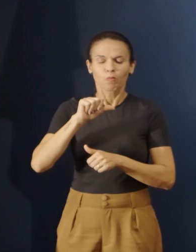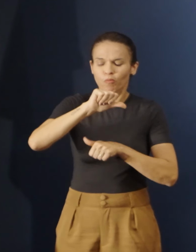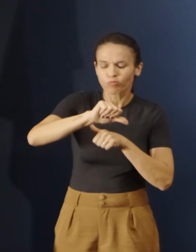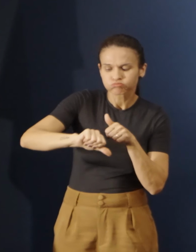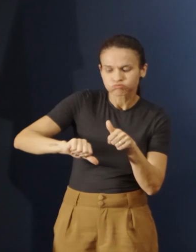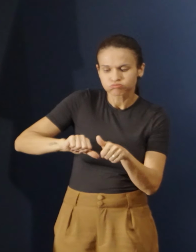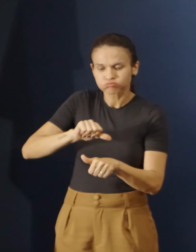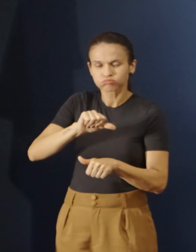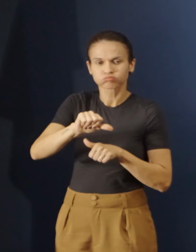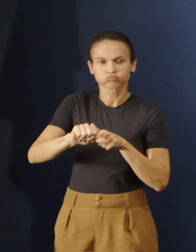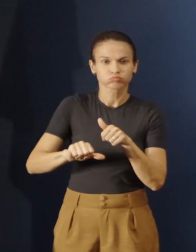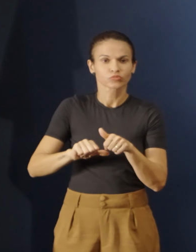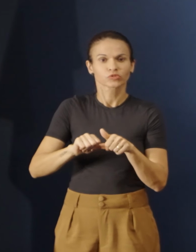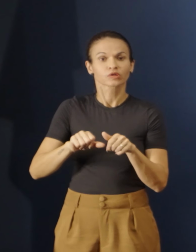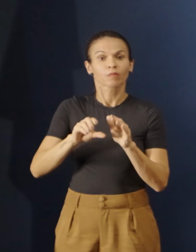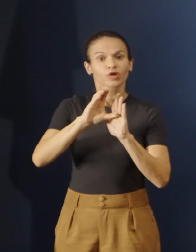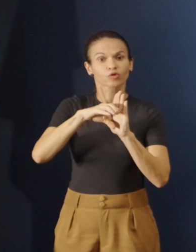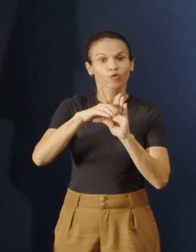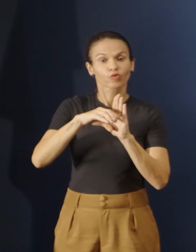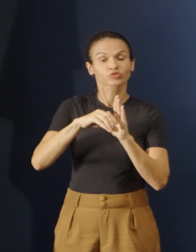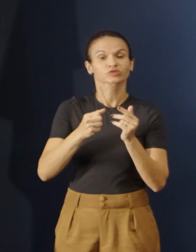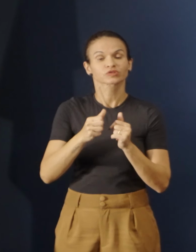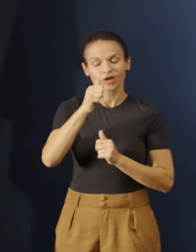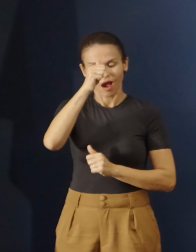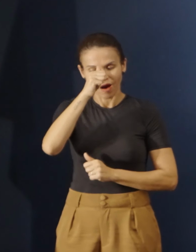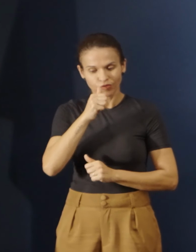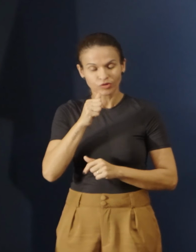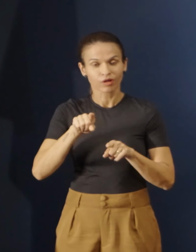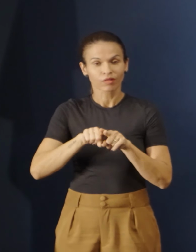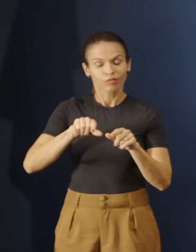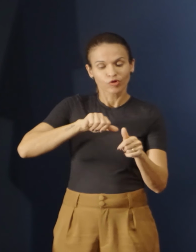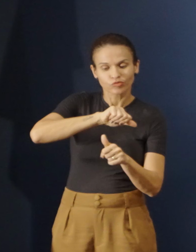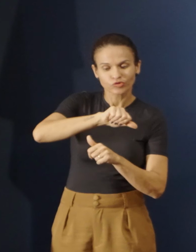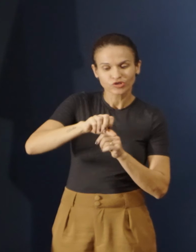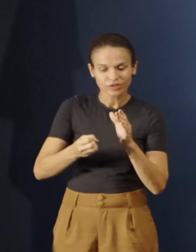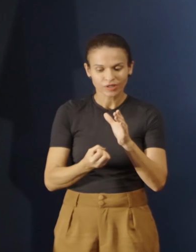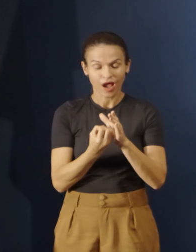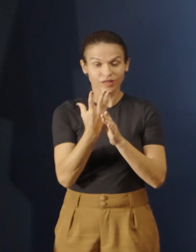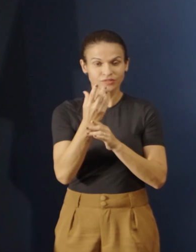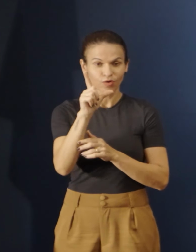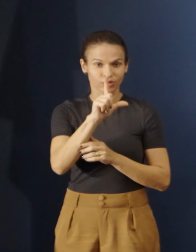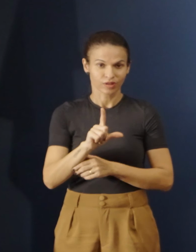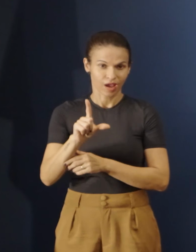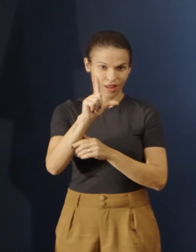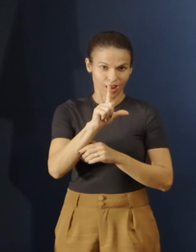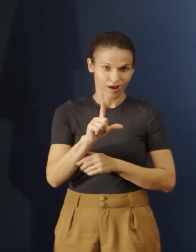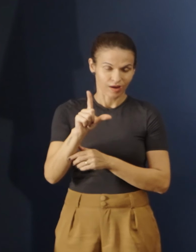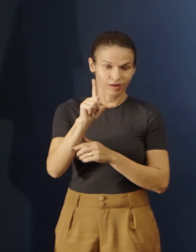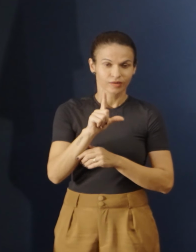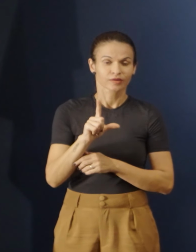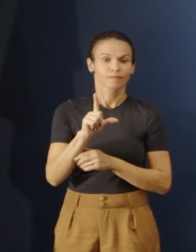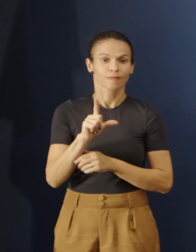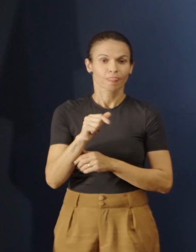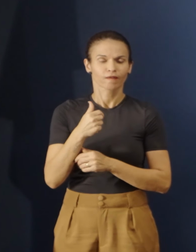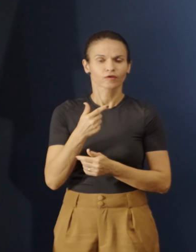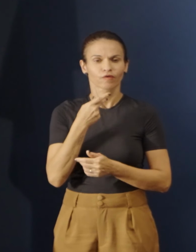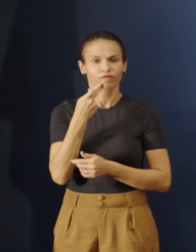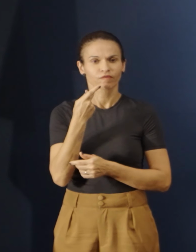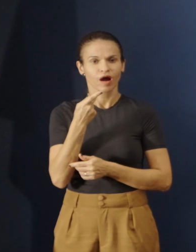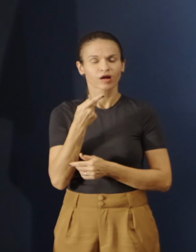metamorfose muito grande do próprio conceito de autoria e uma metamorfose do próprio conceito de criação literária. Ou seja, essa que eu chamo,